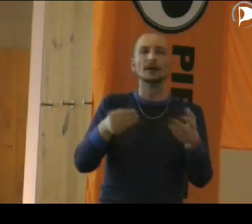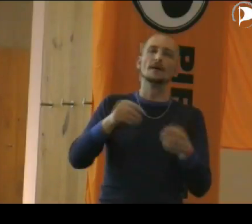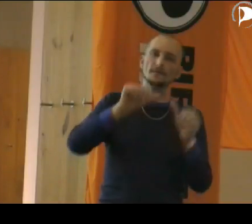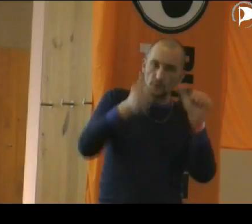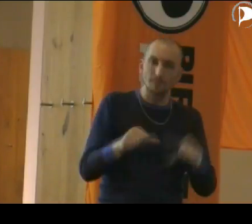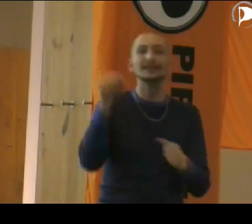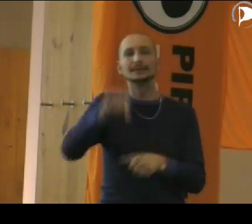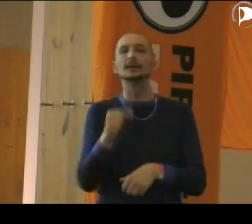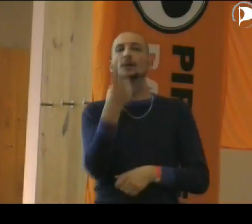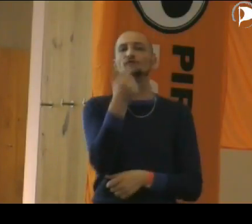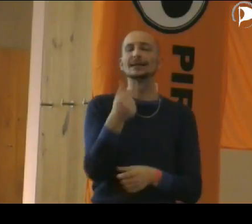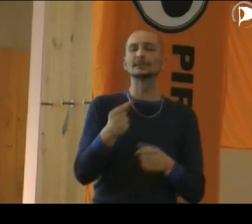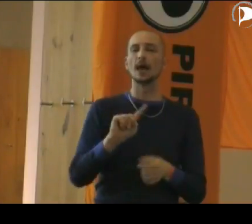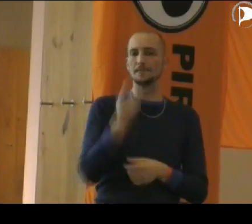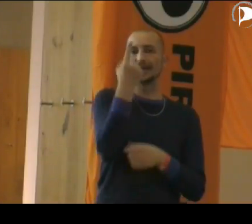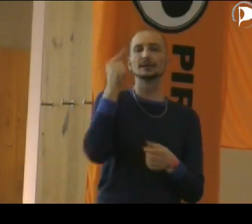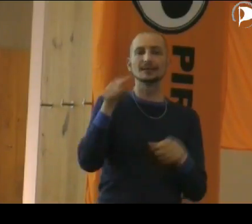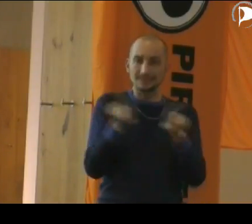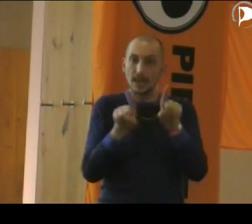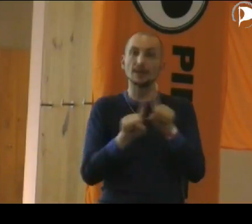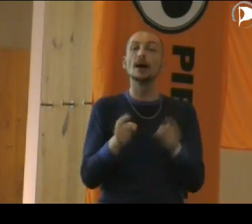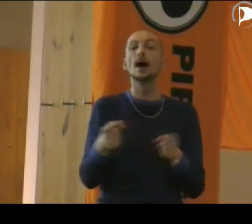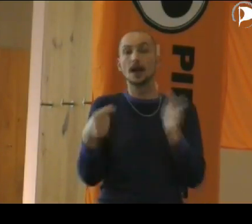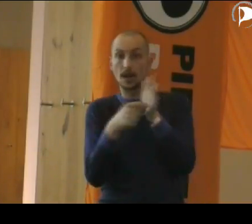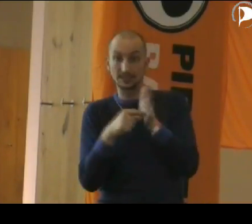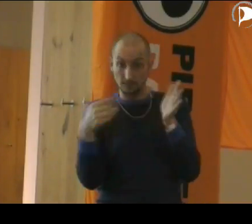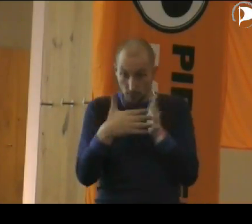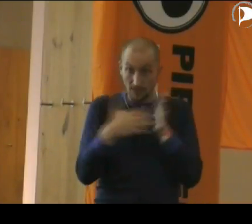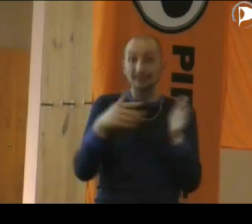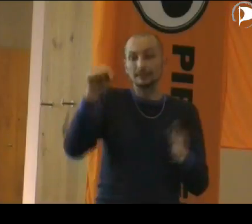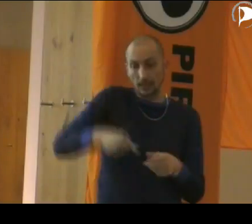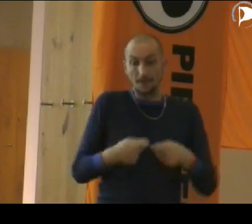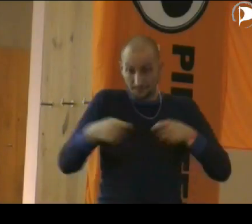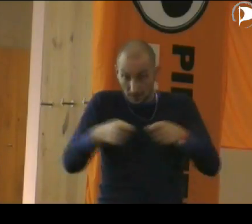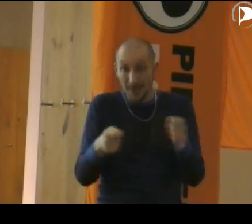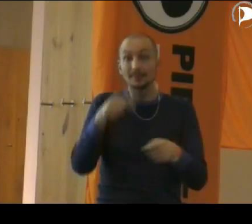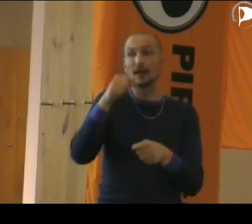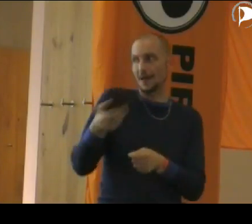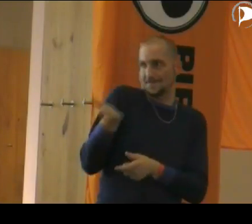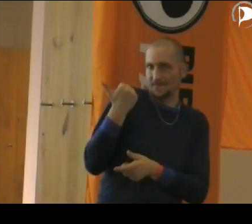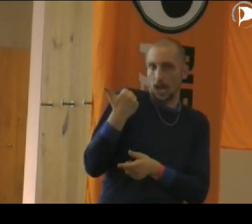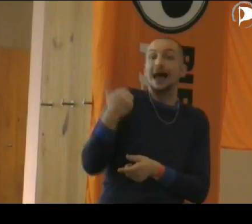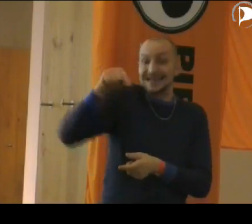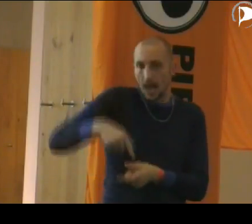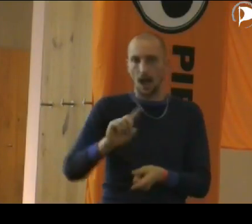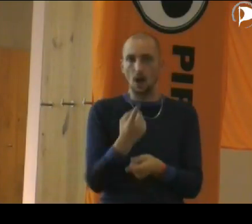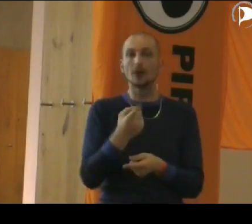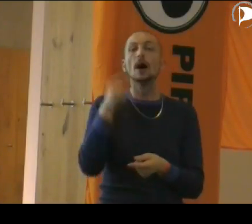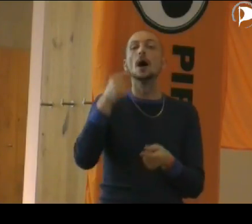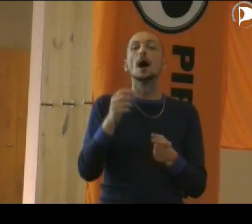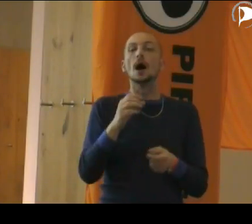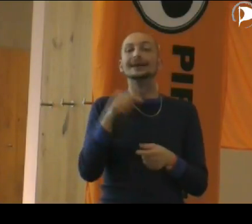kassenprüfer damit eine verband dass das leben gehabt beziehung seine haben das noch das original unterlagen